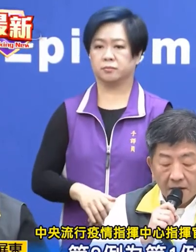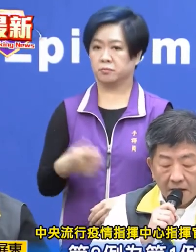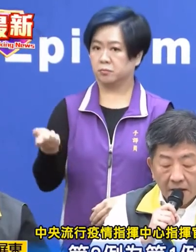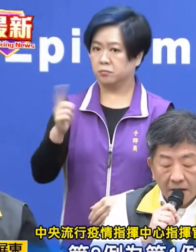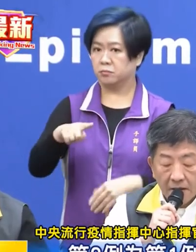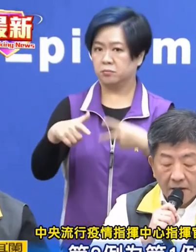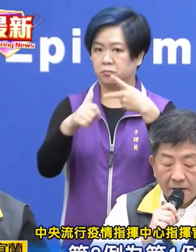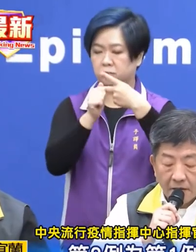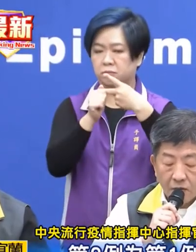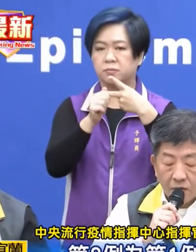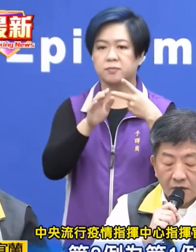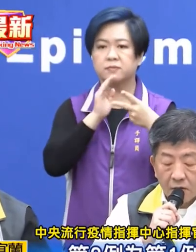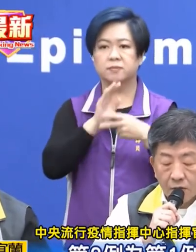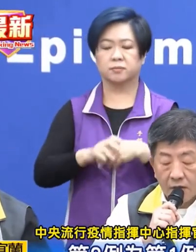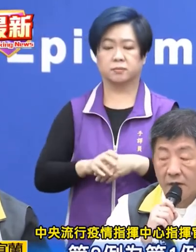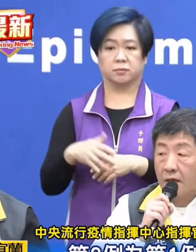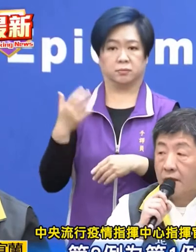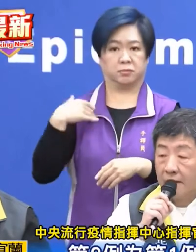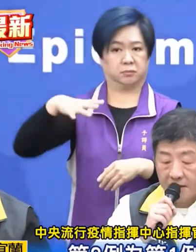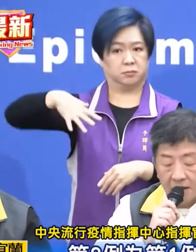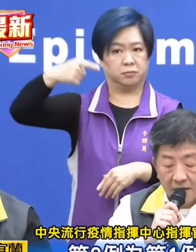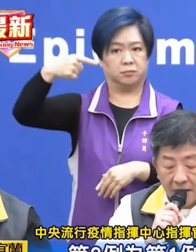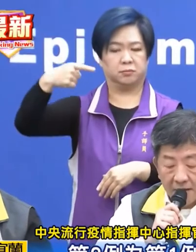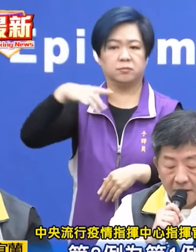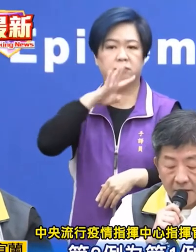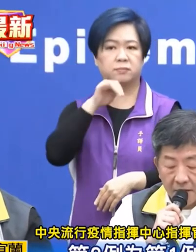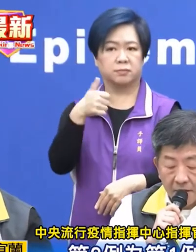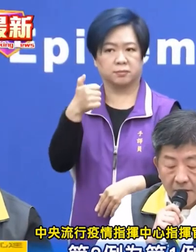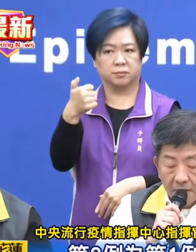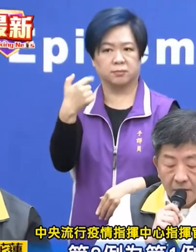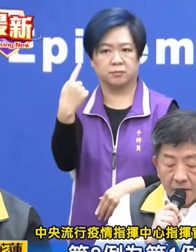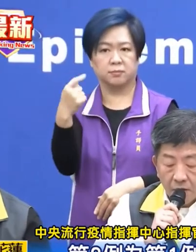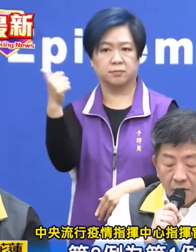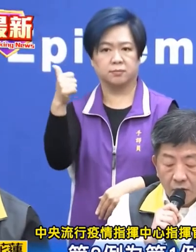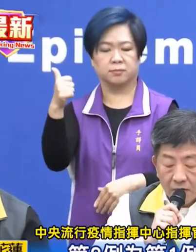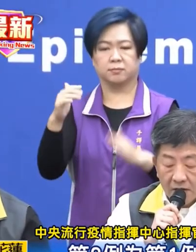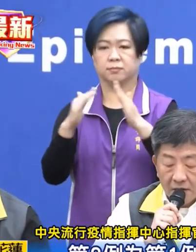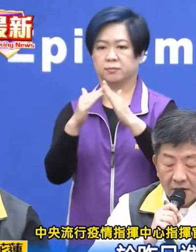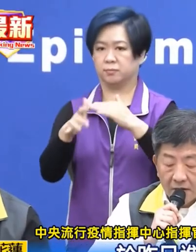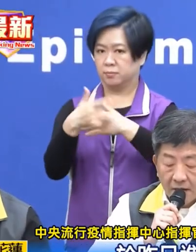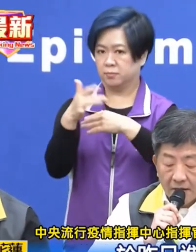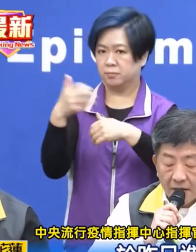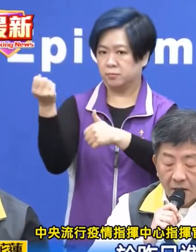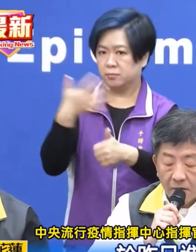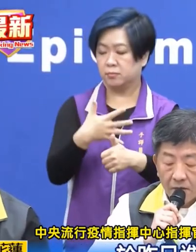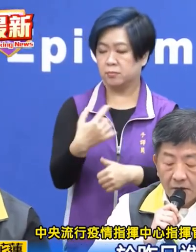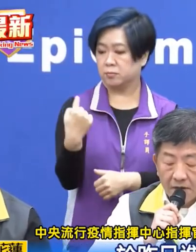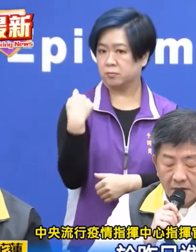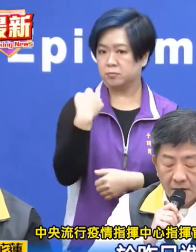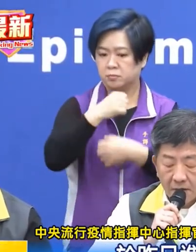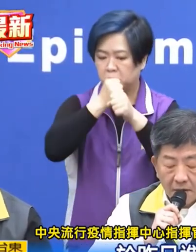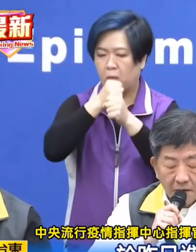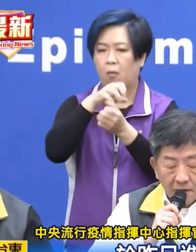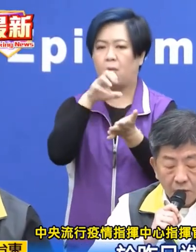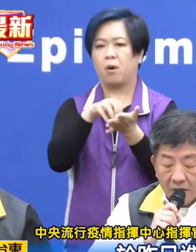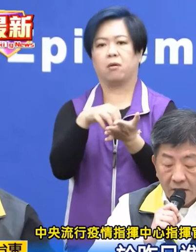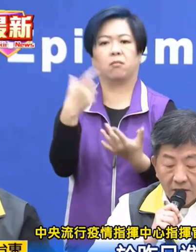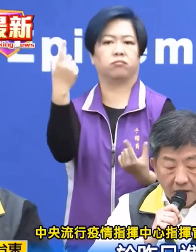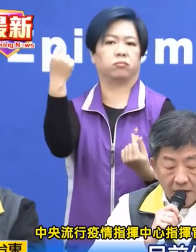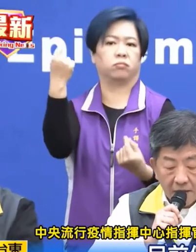二例为第一例之51岁的男性家人，于昨日采检后确诊，